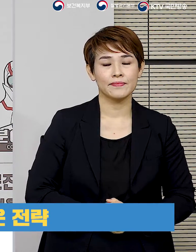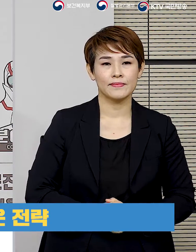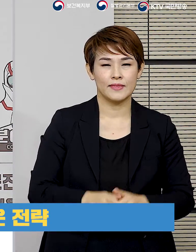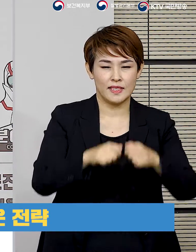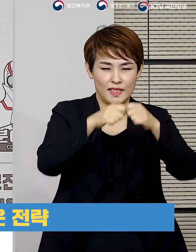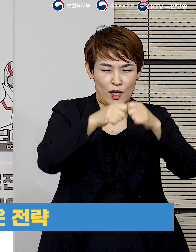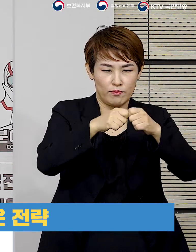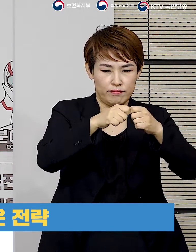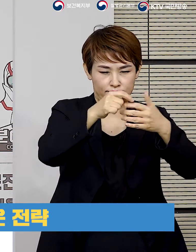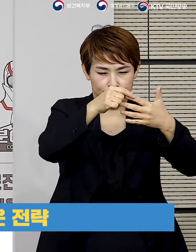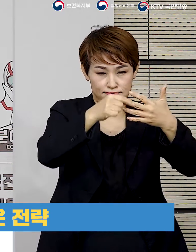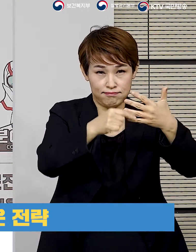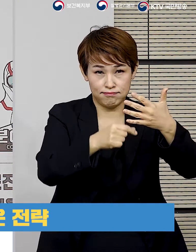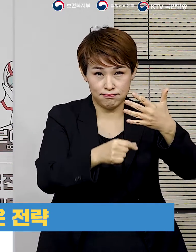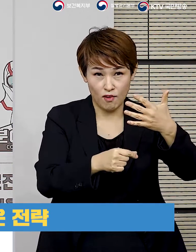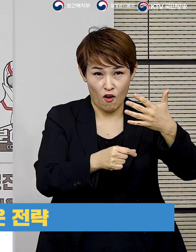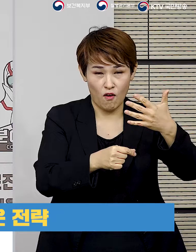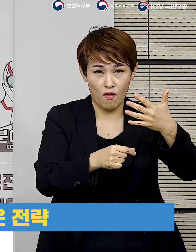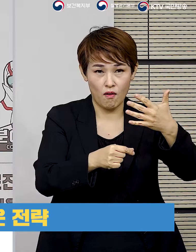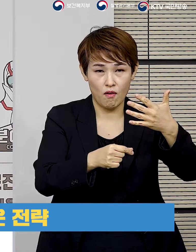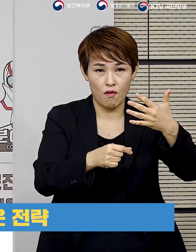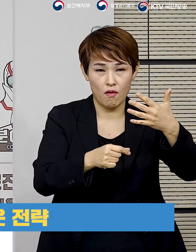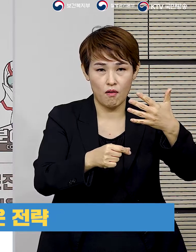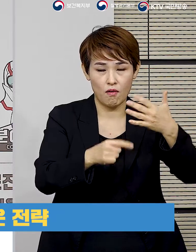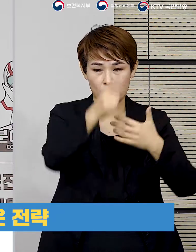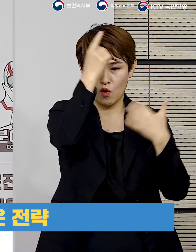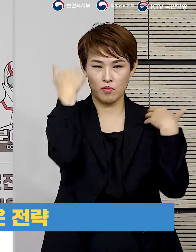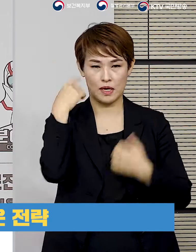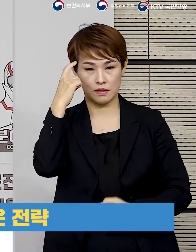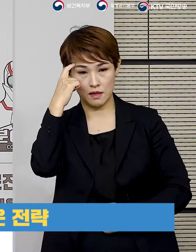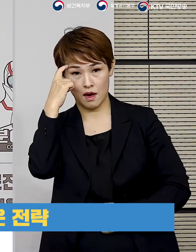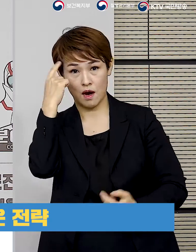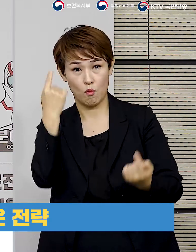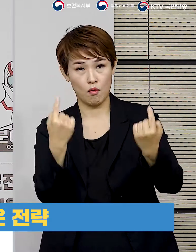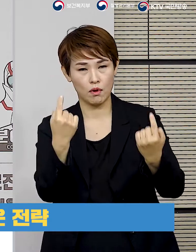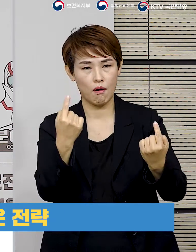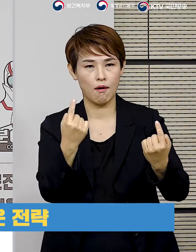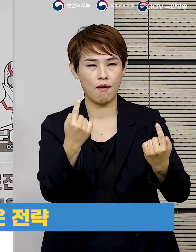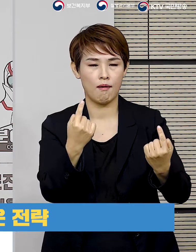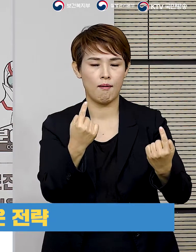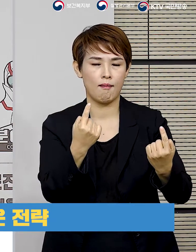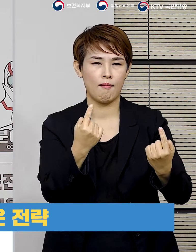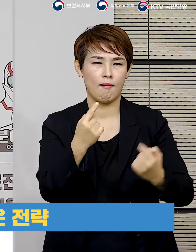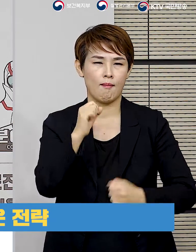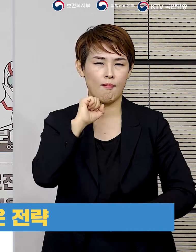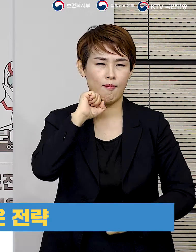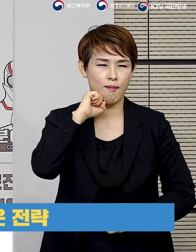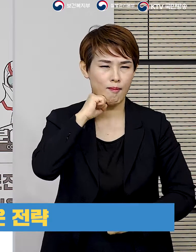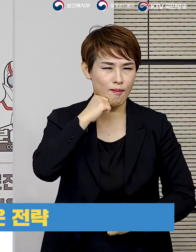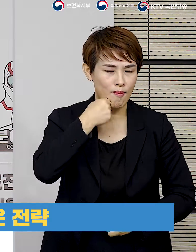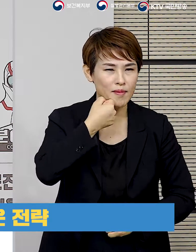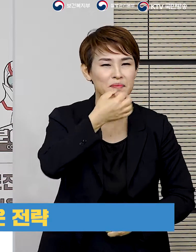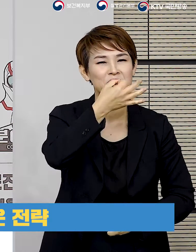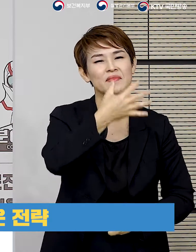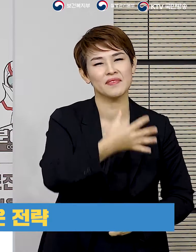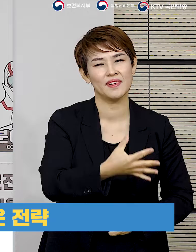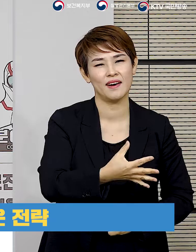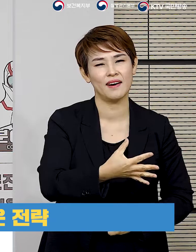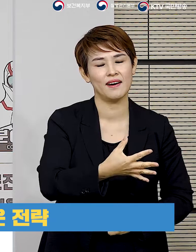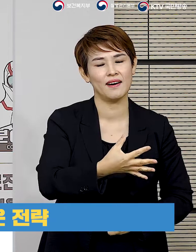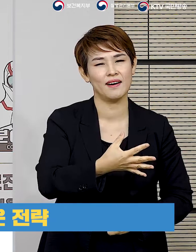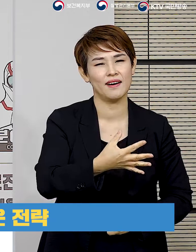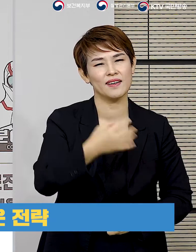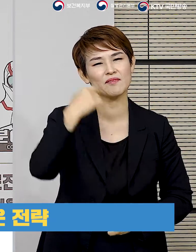이 세부 지침이 저희가 예상했던 것보다 굉장히 어렵고 힘든